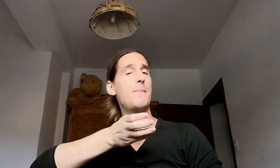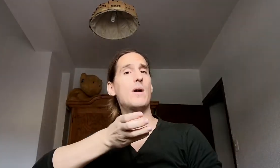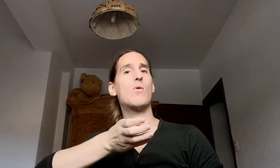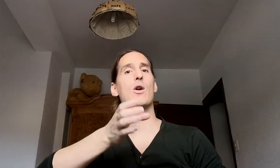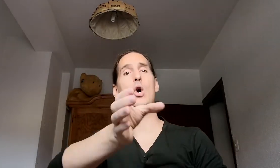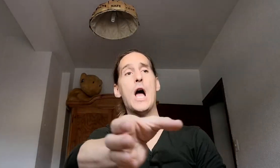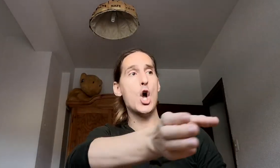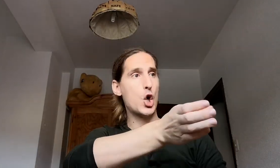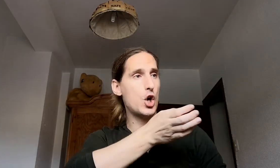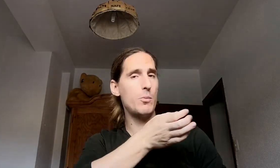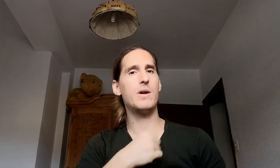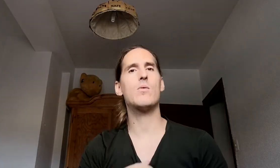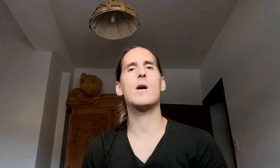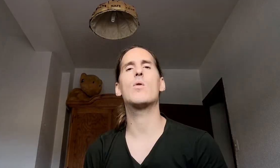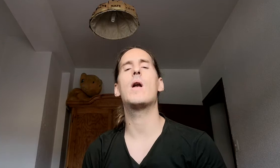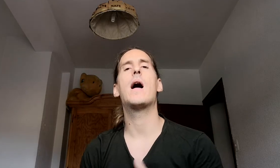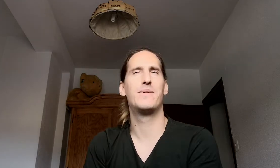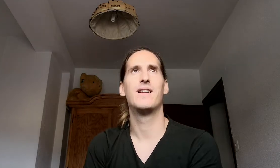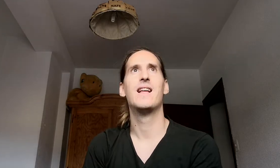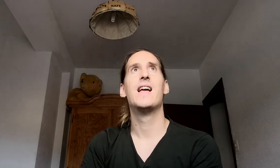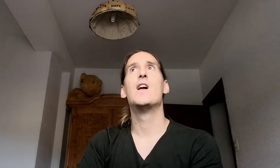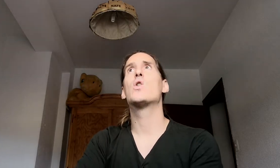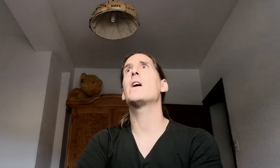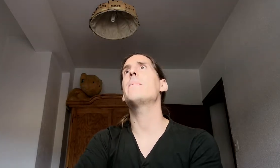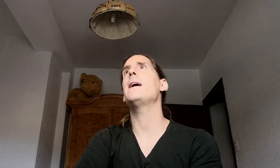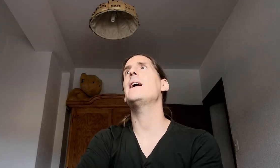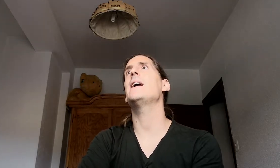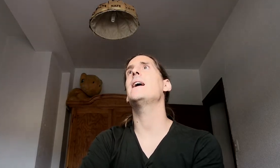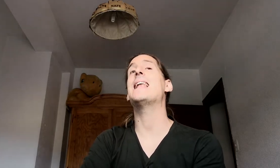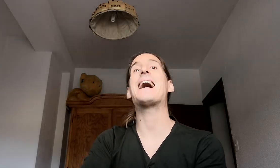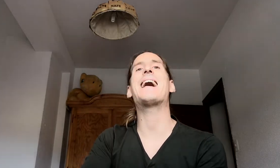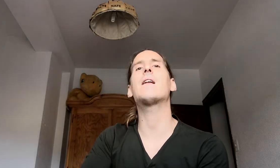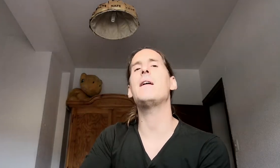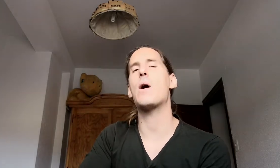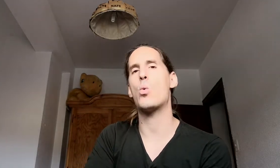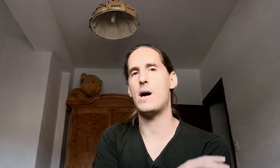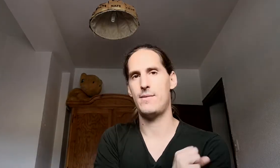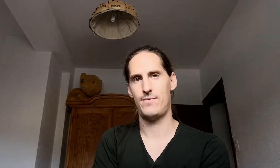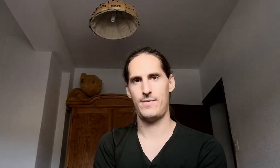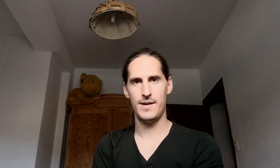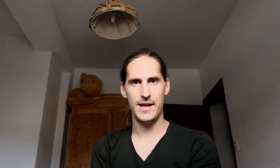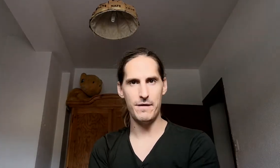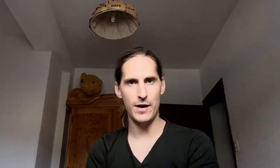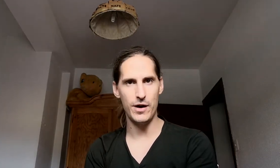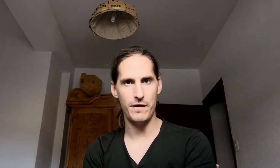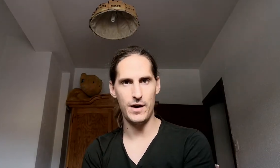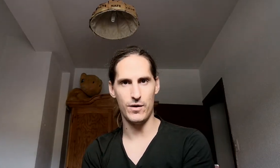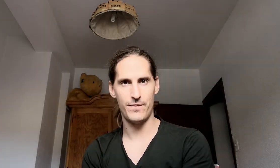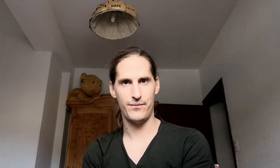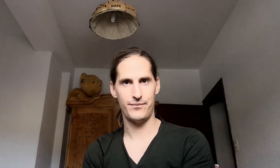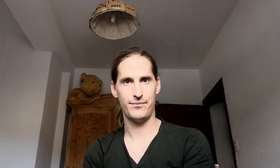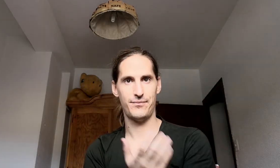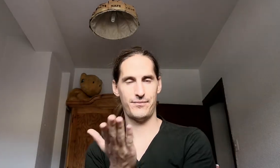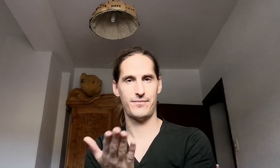una Coca-Cola. Cógeme una Coca-Cola. Cógeme la jarra de agua del frigorífico.